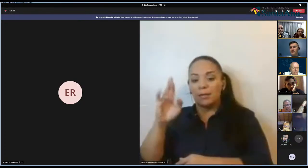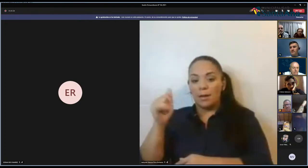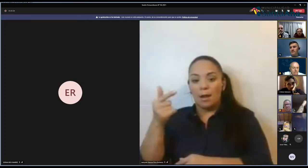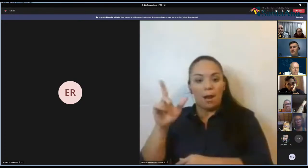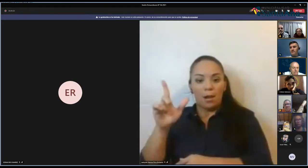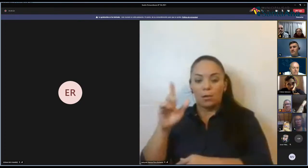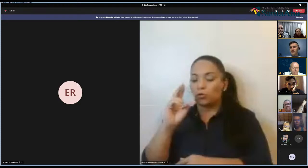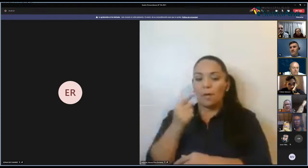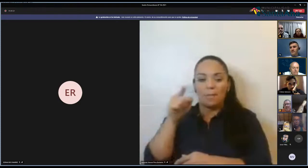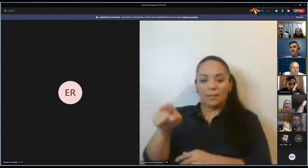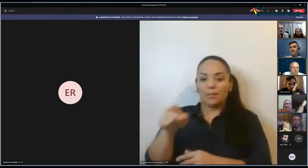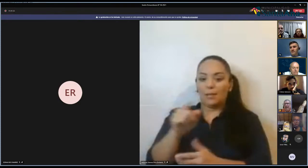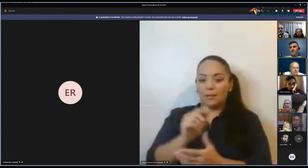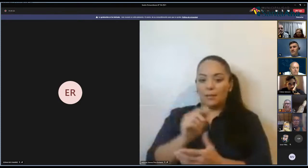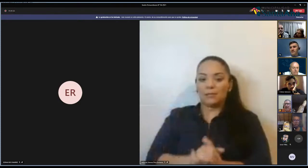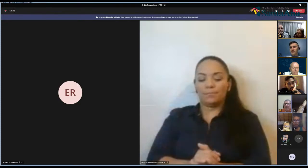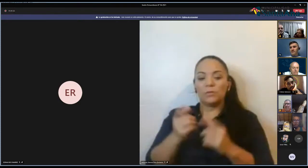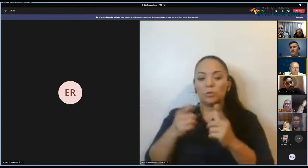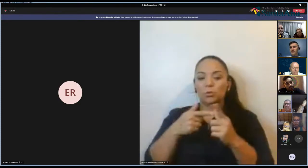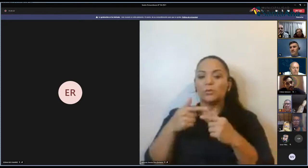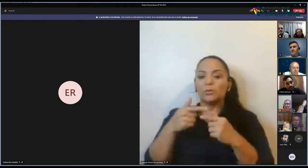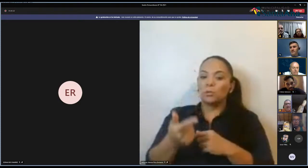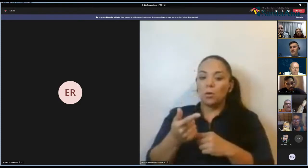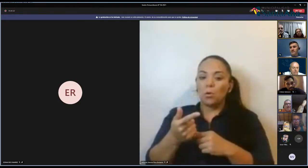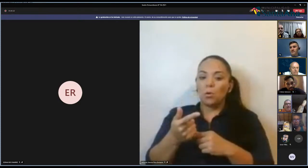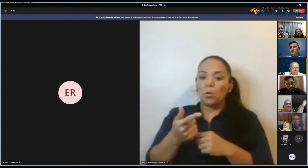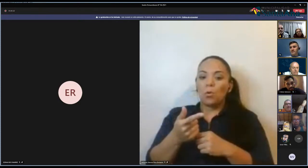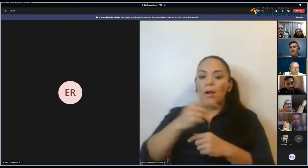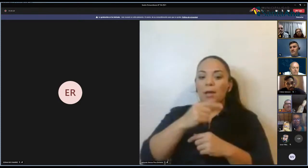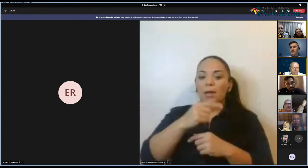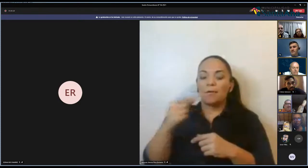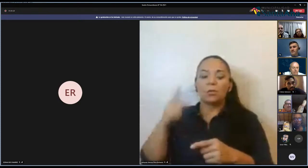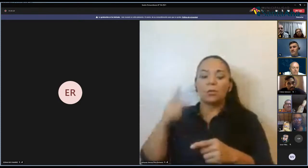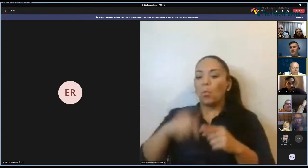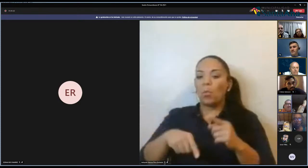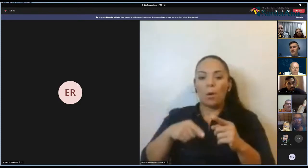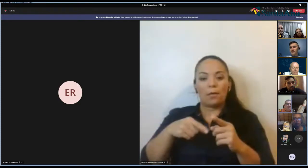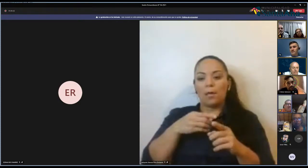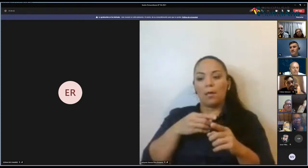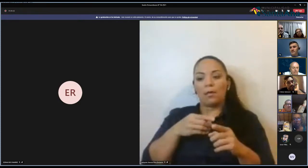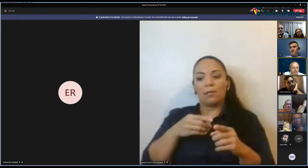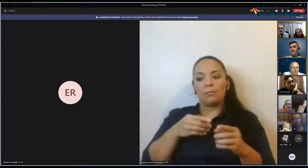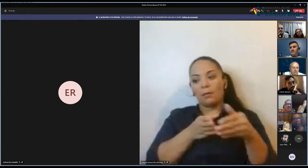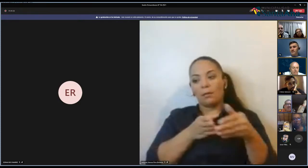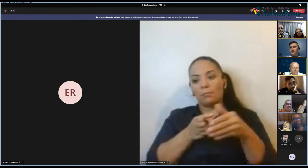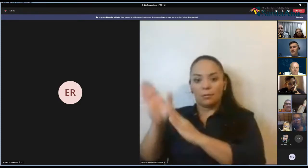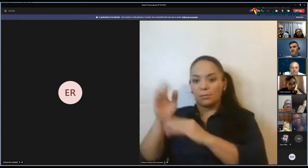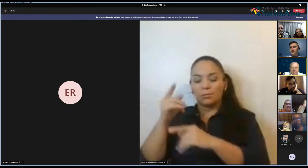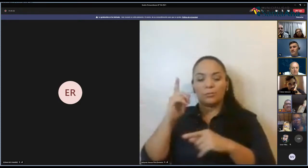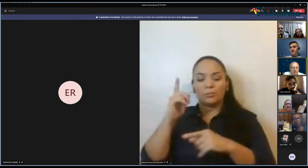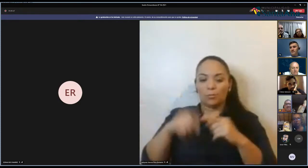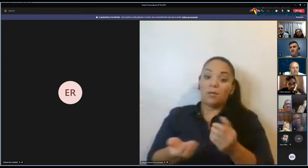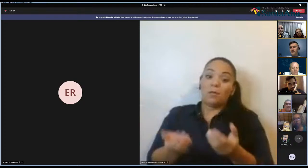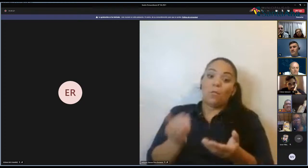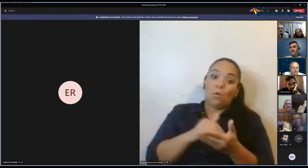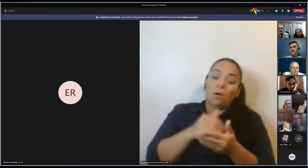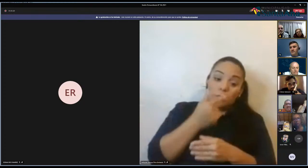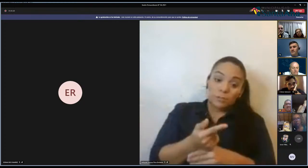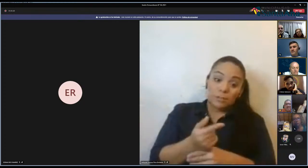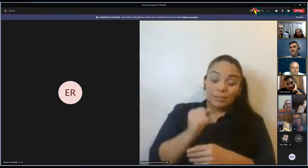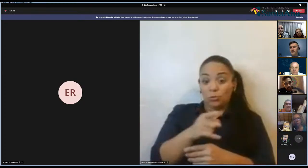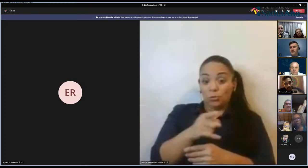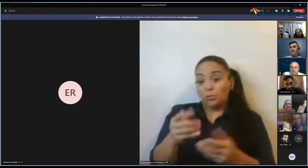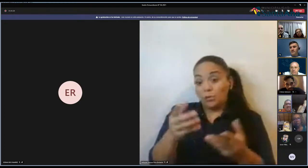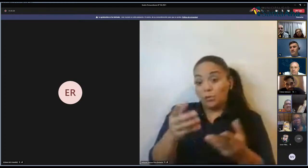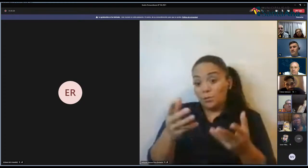insisto que la quebrada no puede desviarse igual se los vuelvo a reiterar si ustedes se animan a tomar